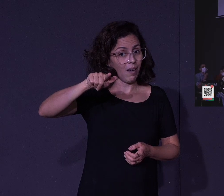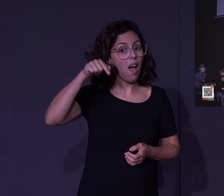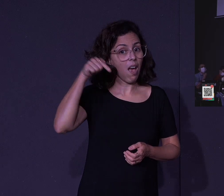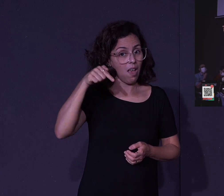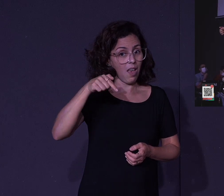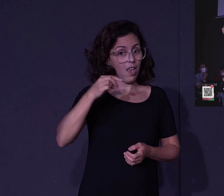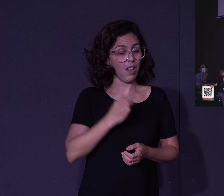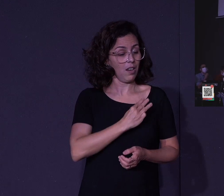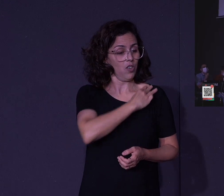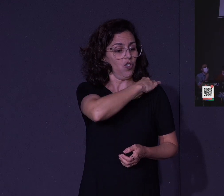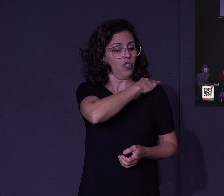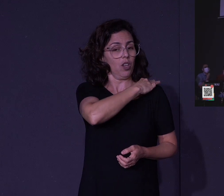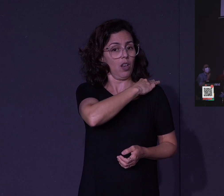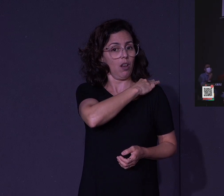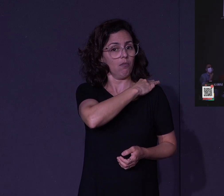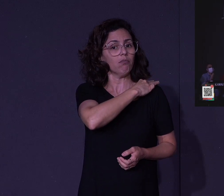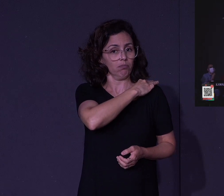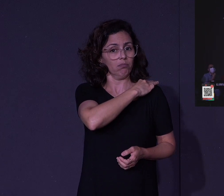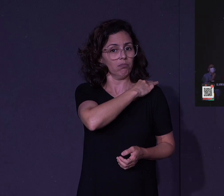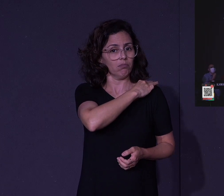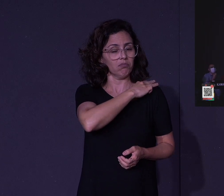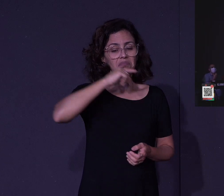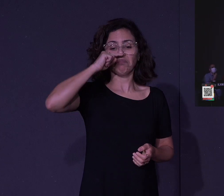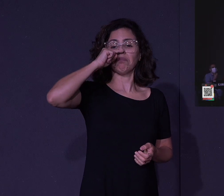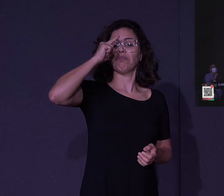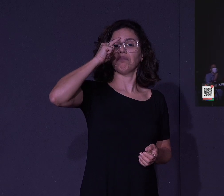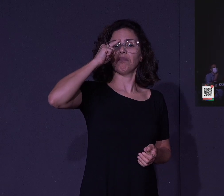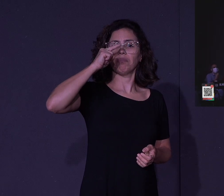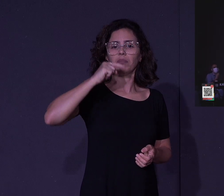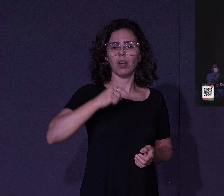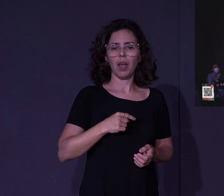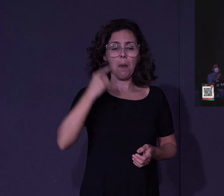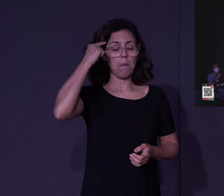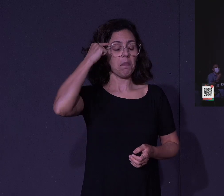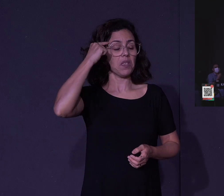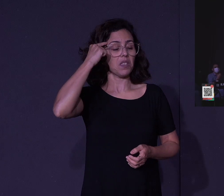tal, e fazer como eu. Se frustra, querido, o cronograma é dele.